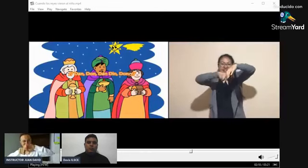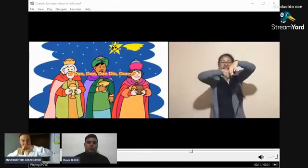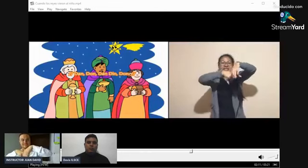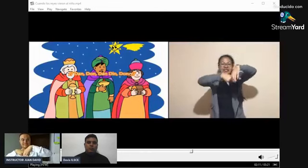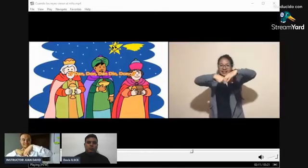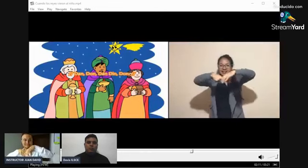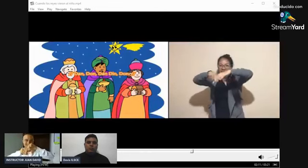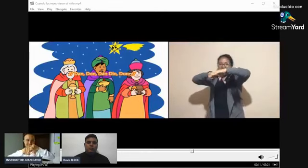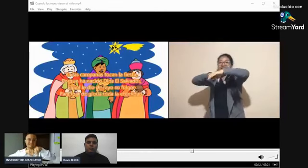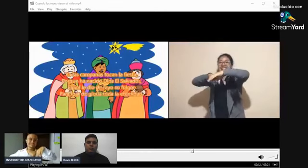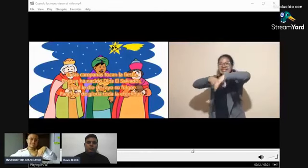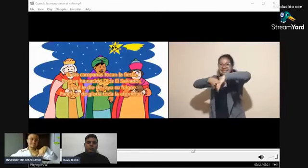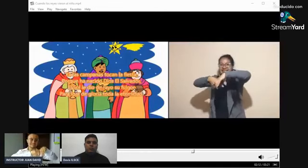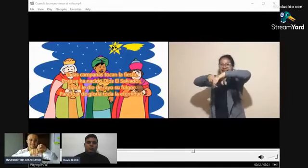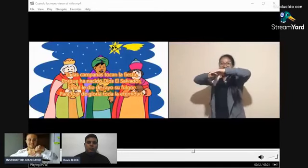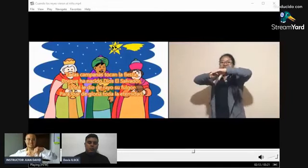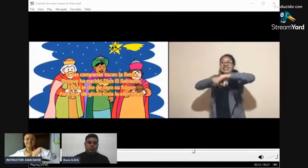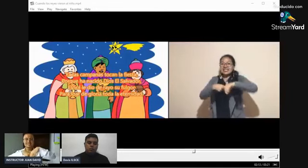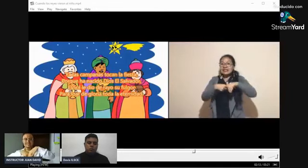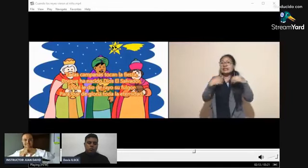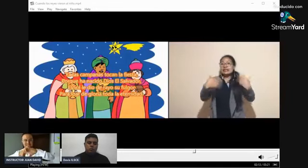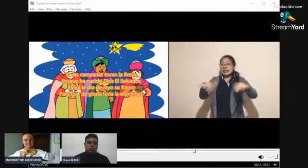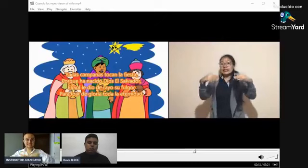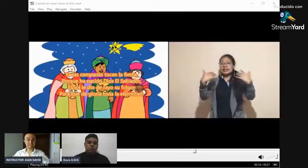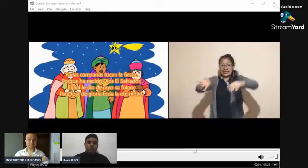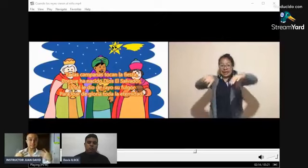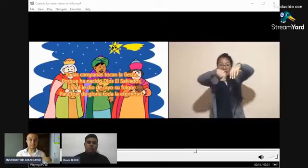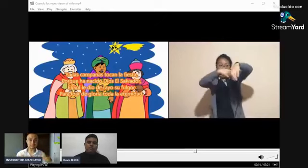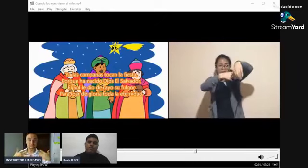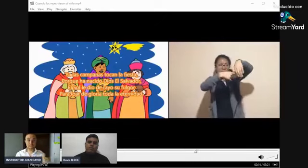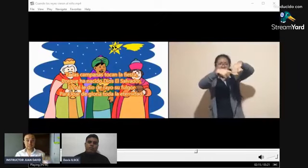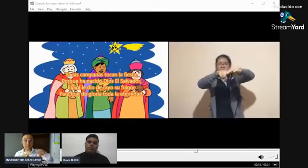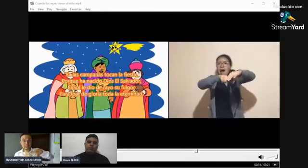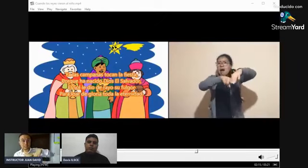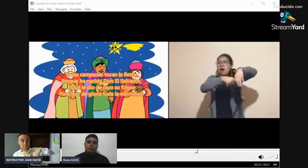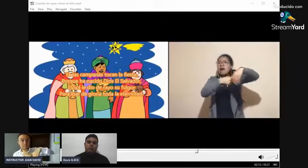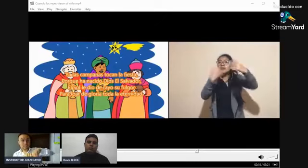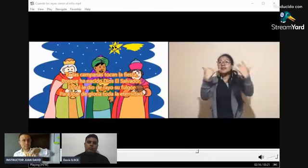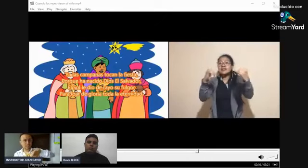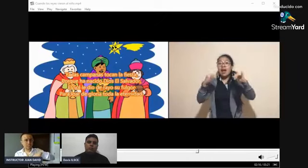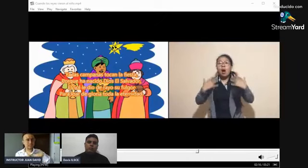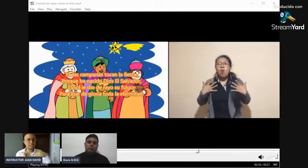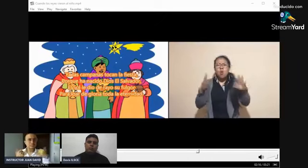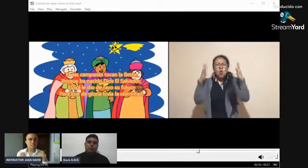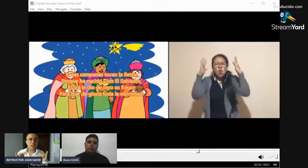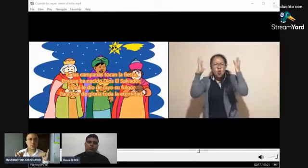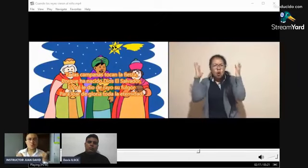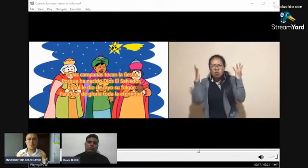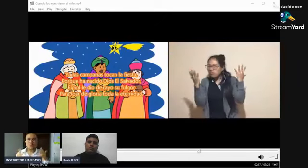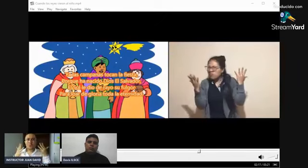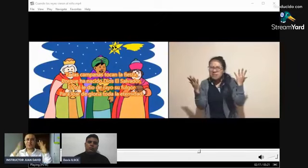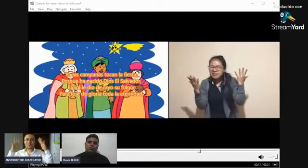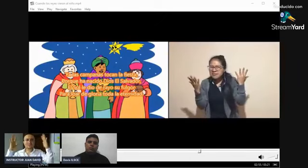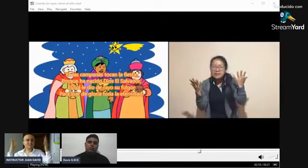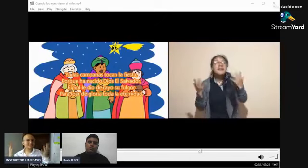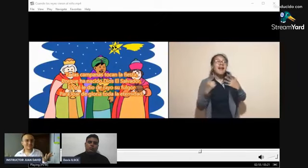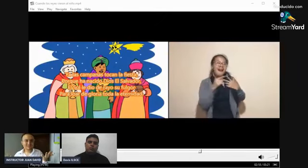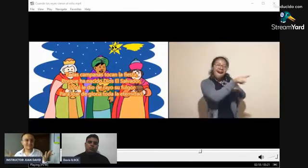tanto, tan lindo. Ya las campanas tocan la fiesta, porque ha nacido Dios